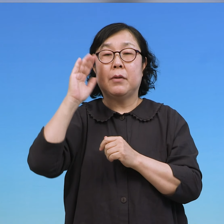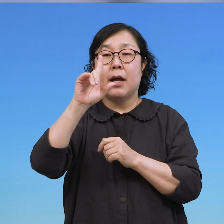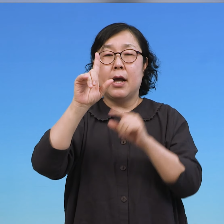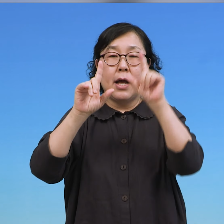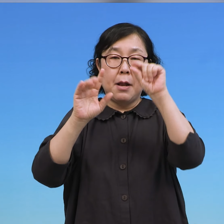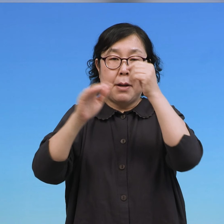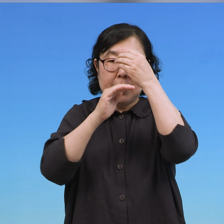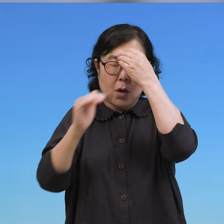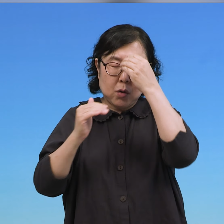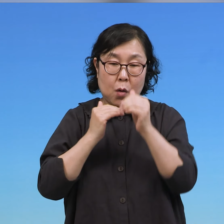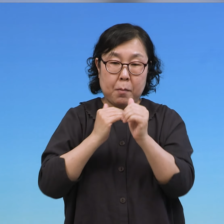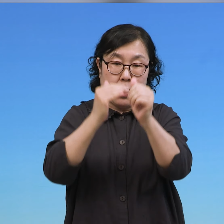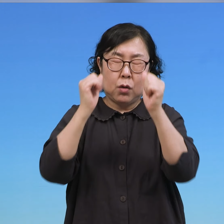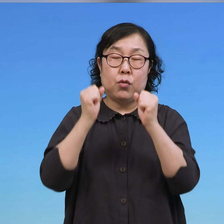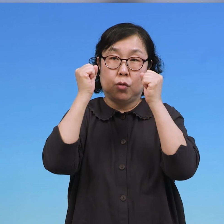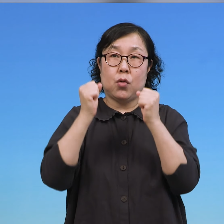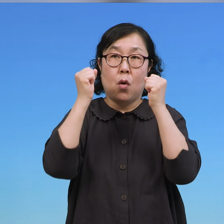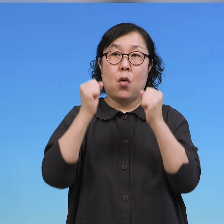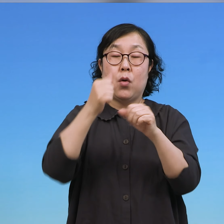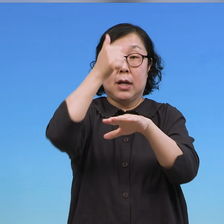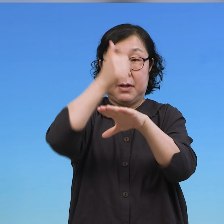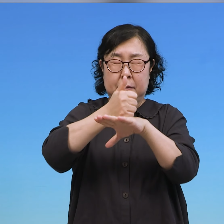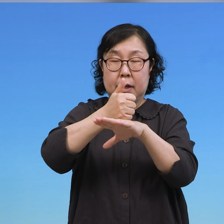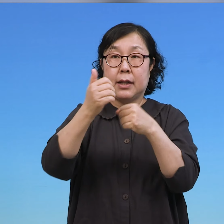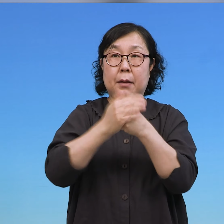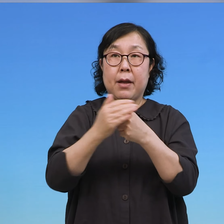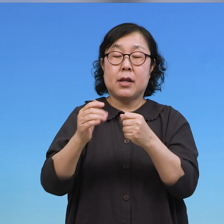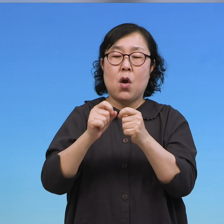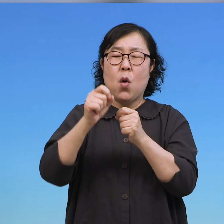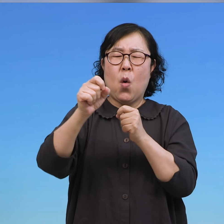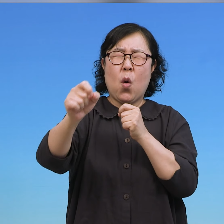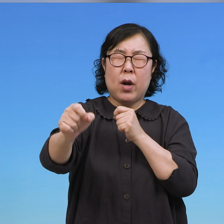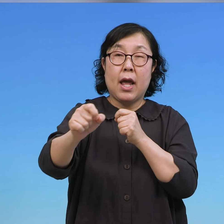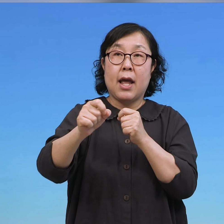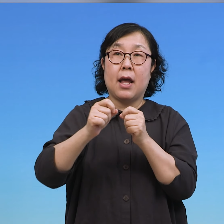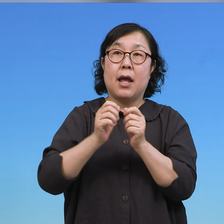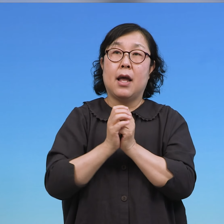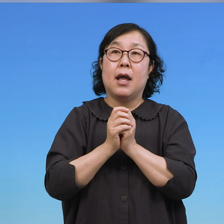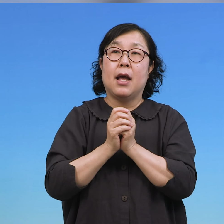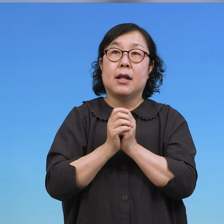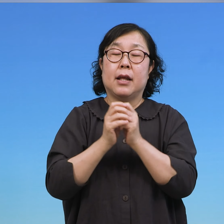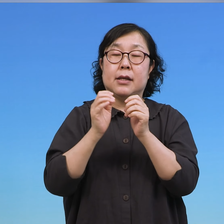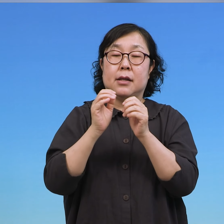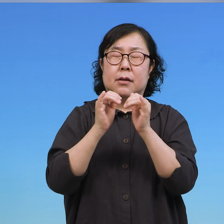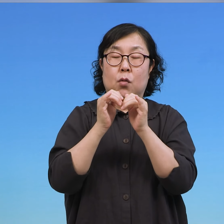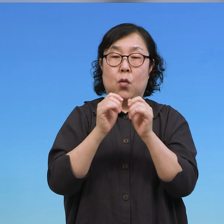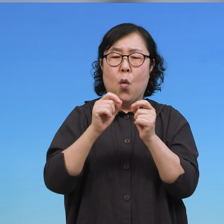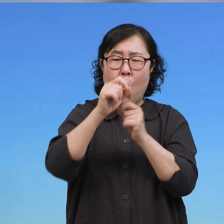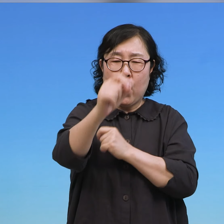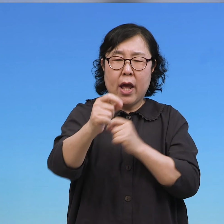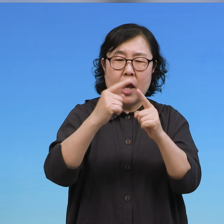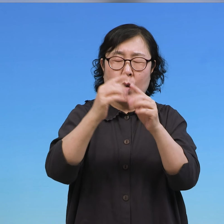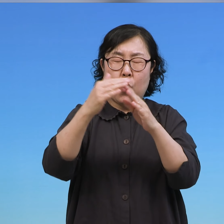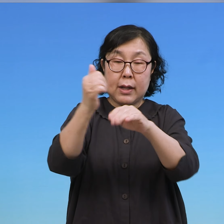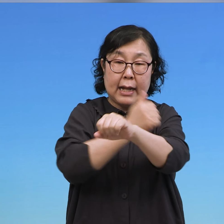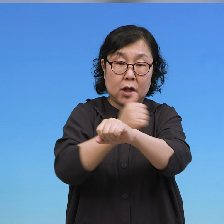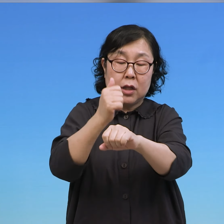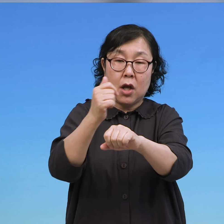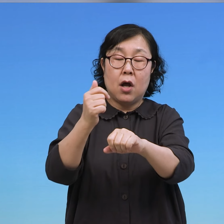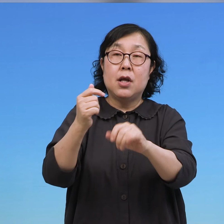이제 1만 성도 파송 운동 막바지라서 오래되신 분들이 이제 오셔서 많이 울다 가세요.